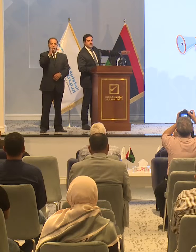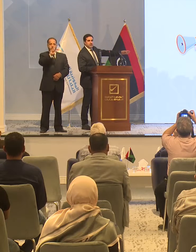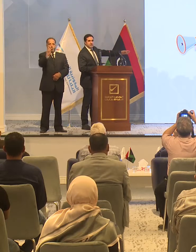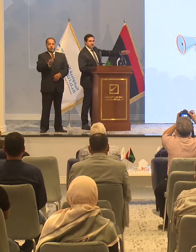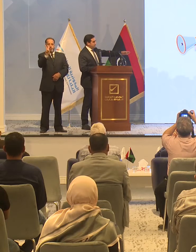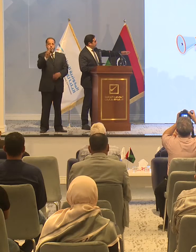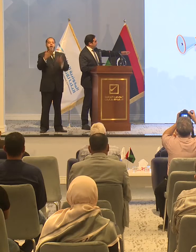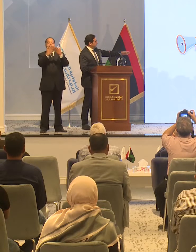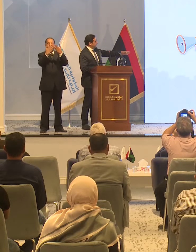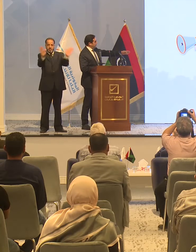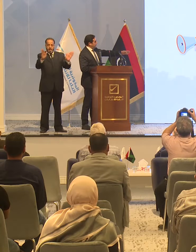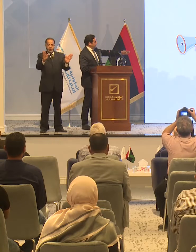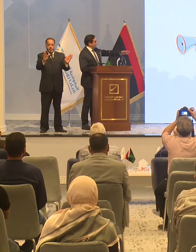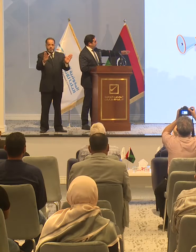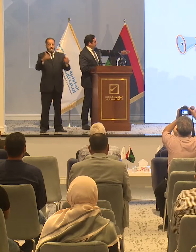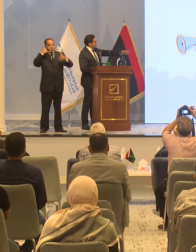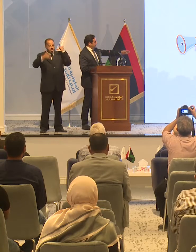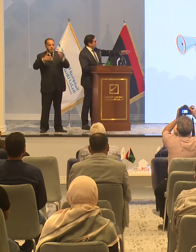يوليو فتحنا سجل الناخبين،